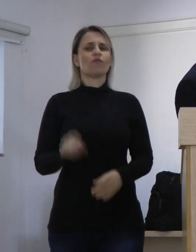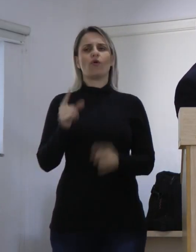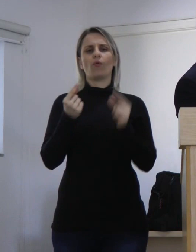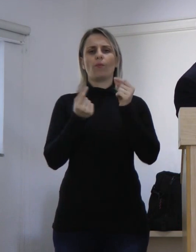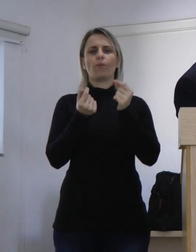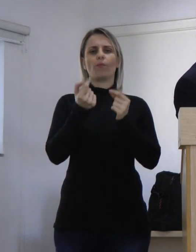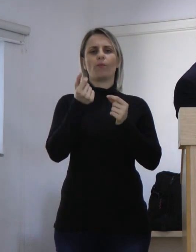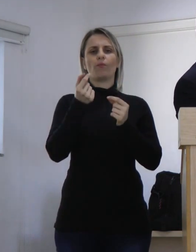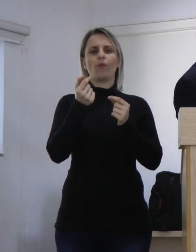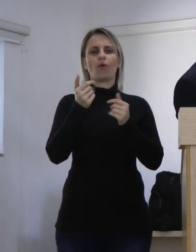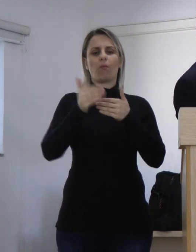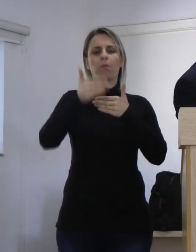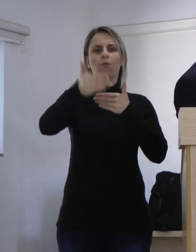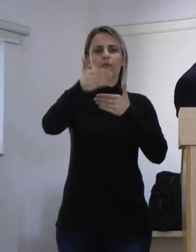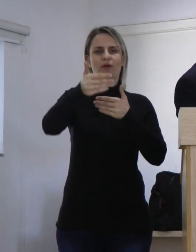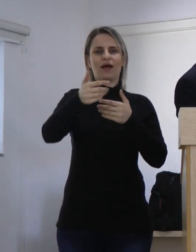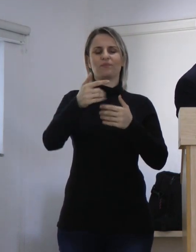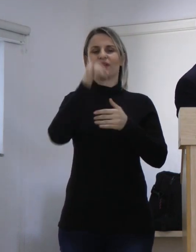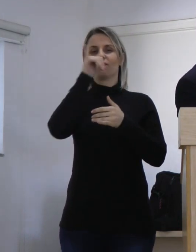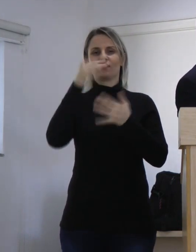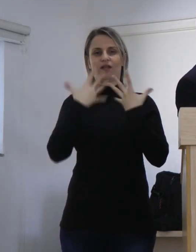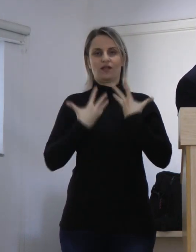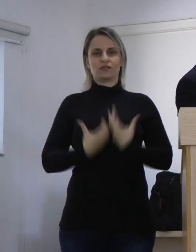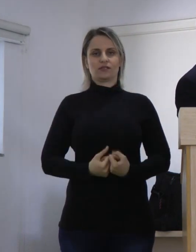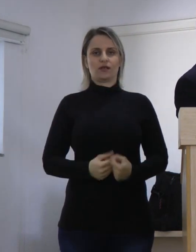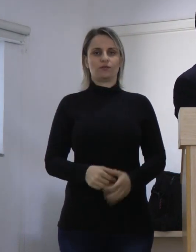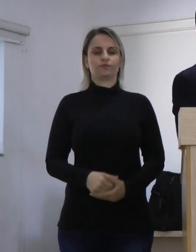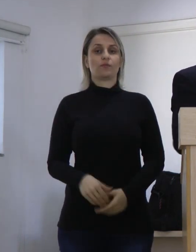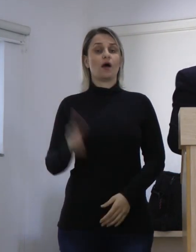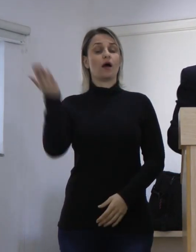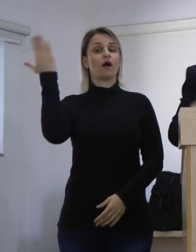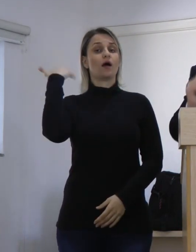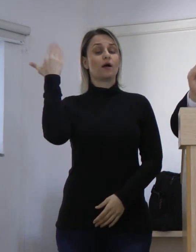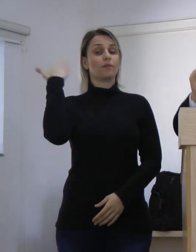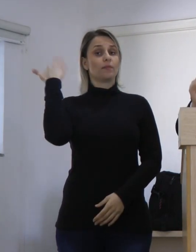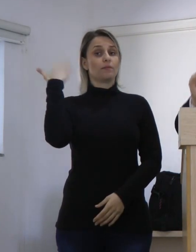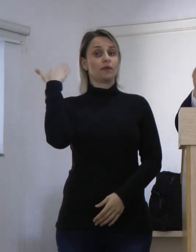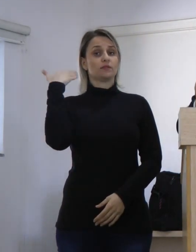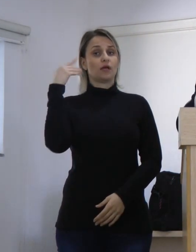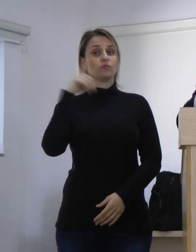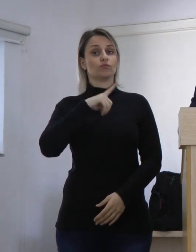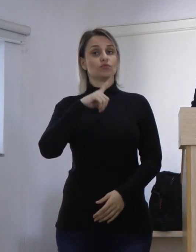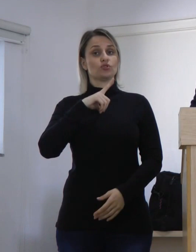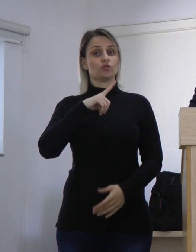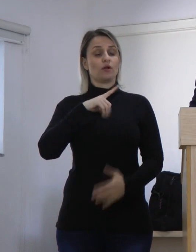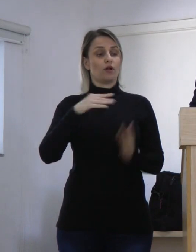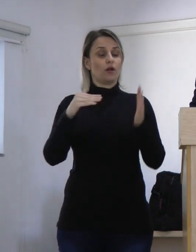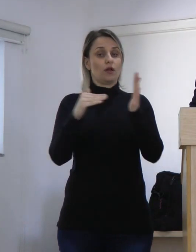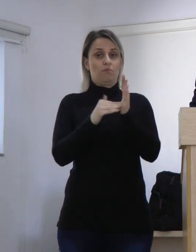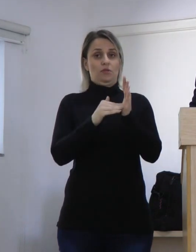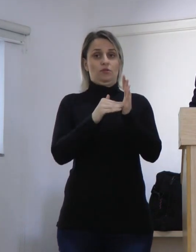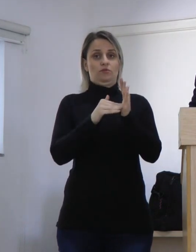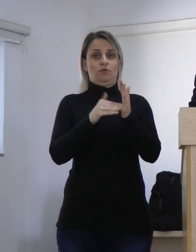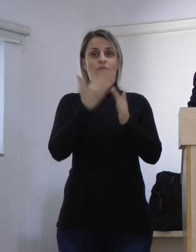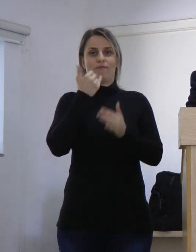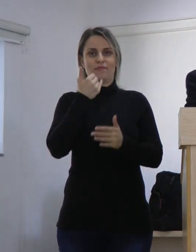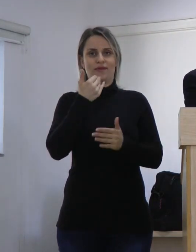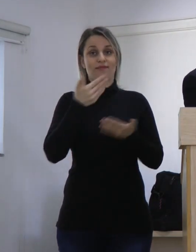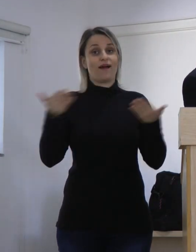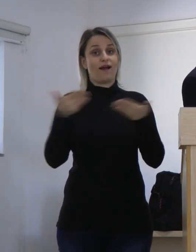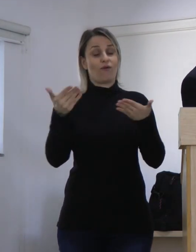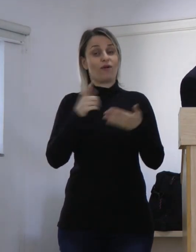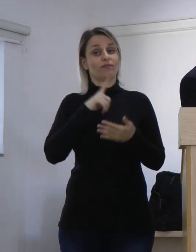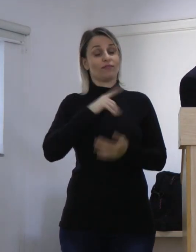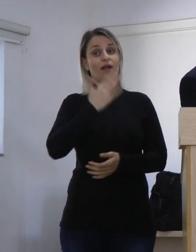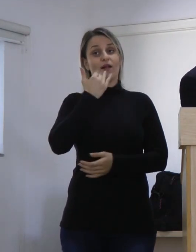trechozinhos. Antes restrições alimentares, agora alimentação conforme a Constituição.